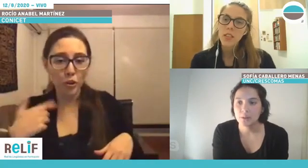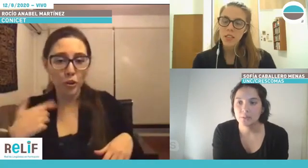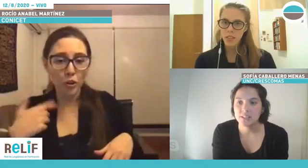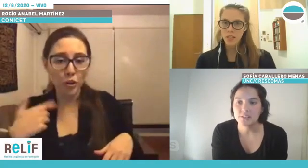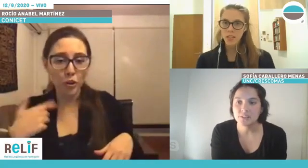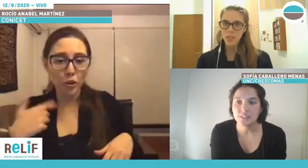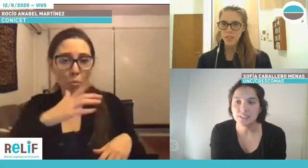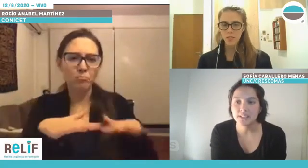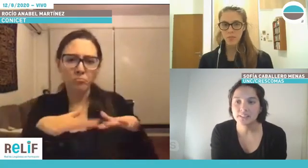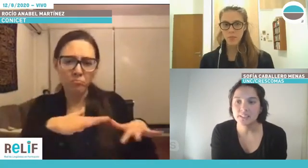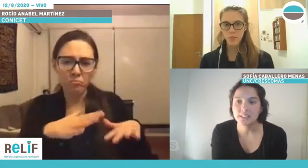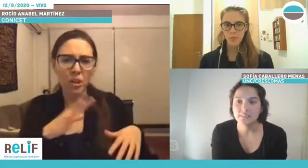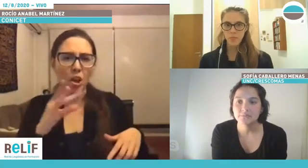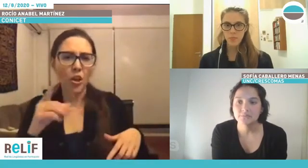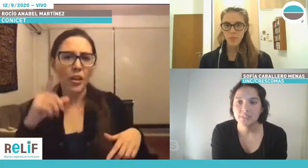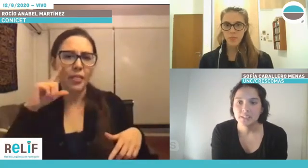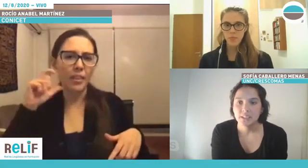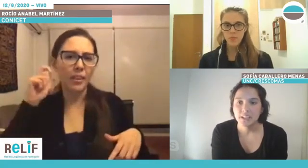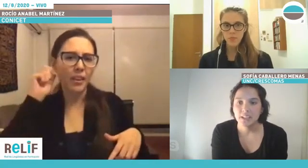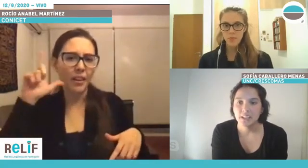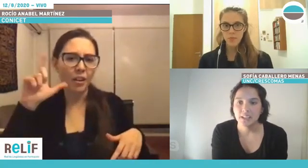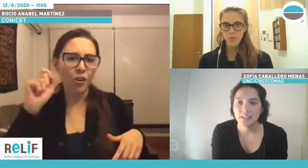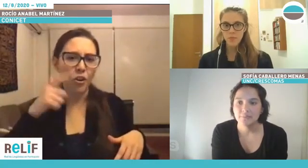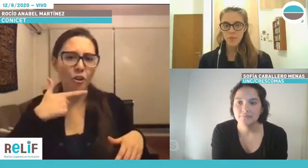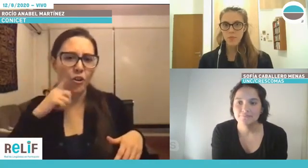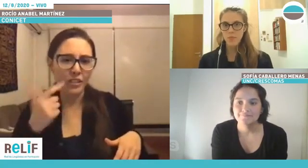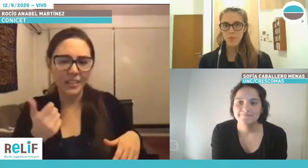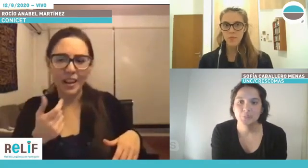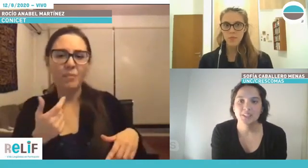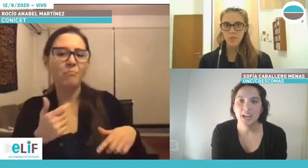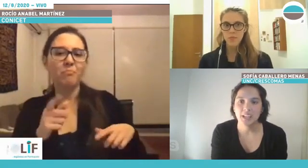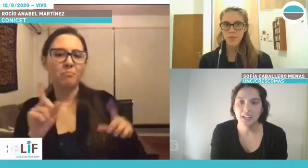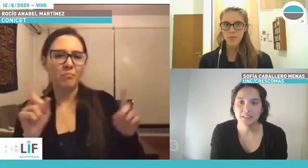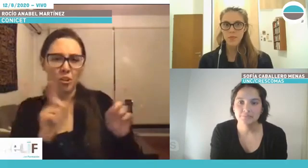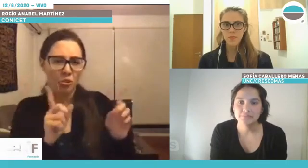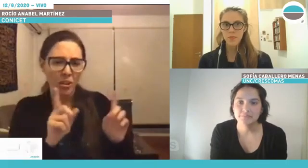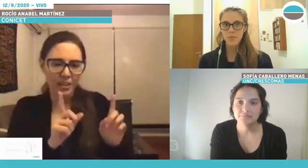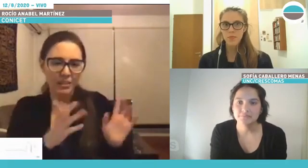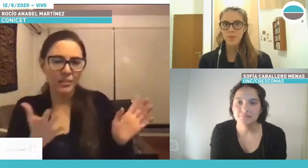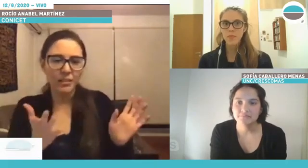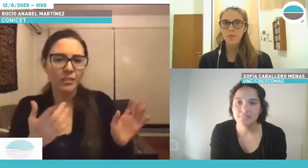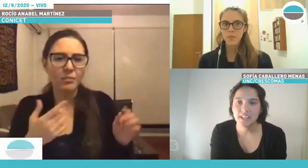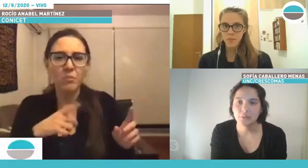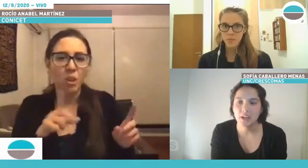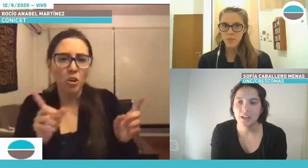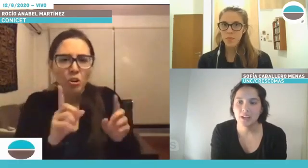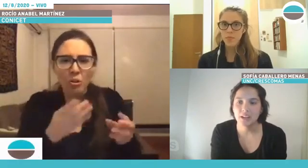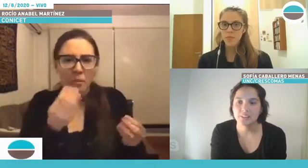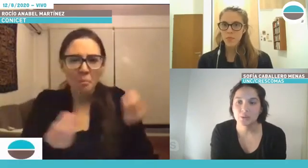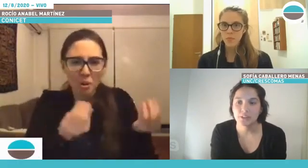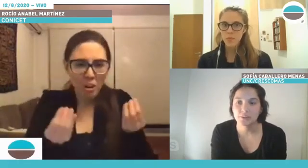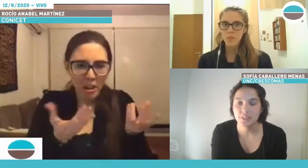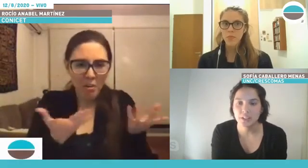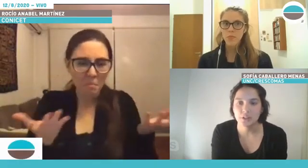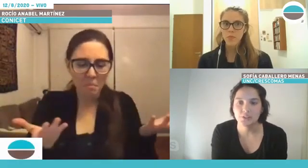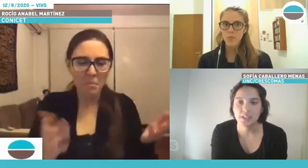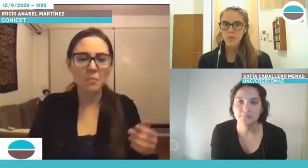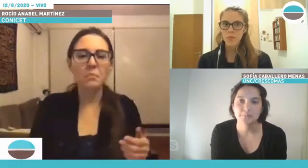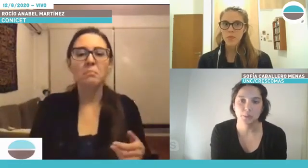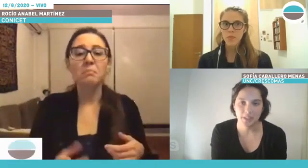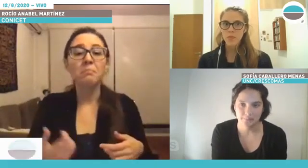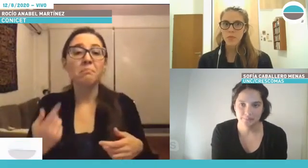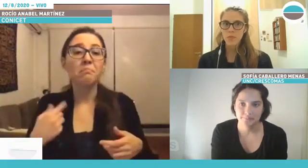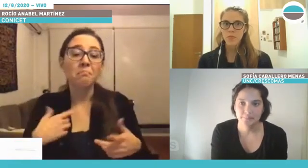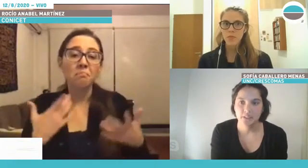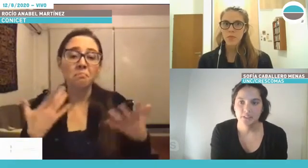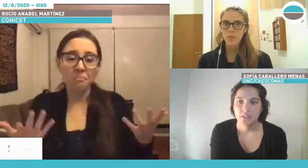Bueno, la comunidad sorda argentina eh, no estaría en una situación de diglosia.